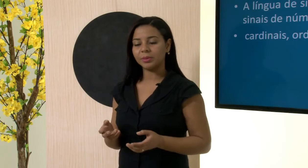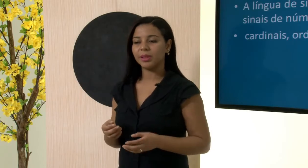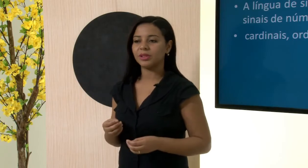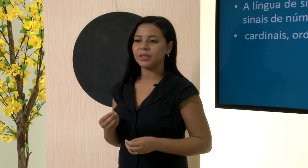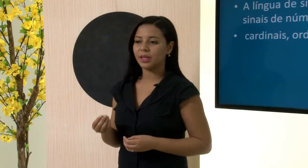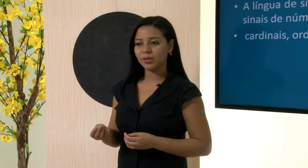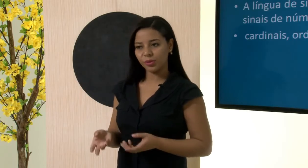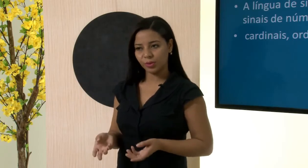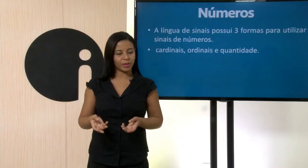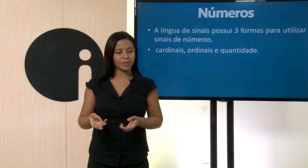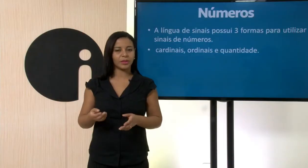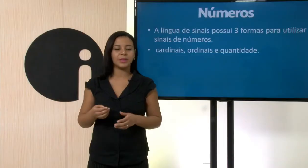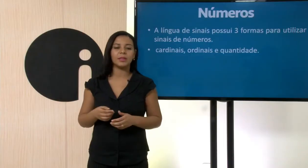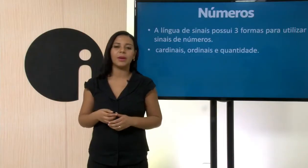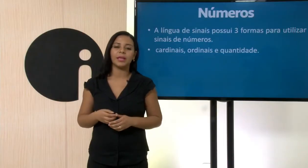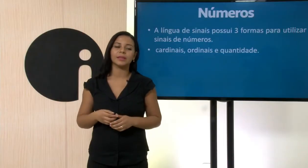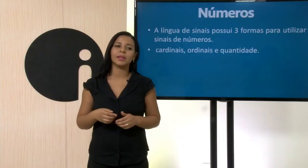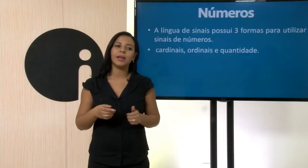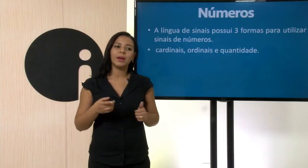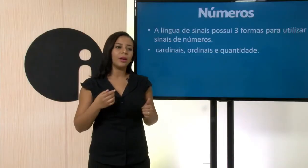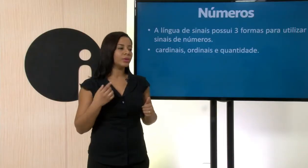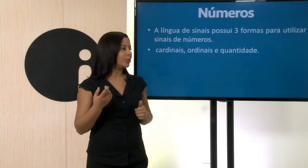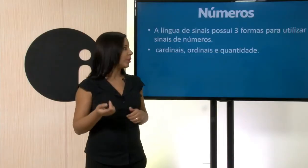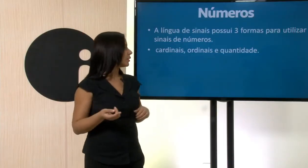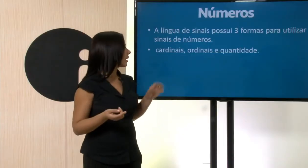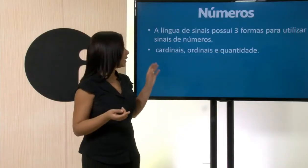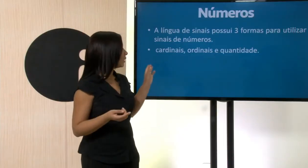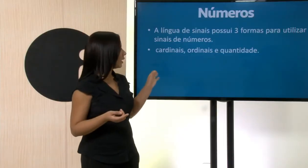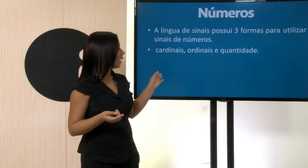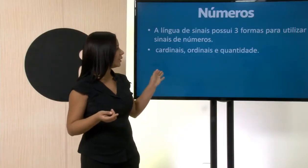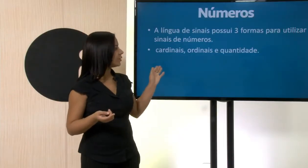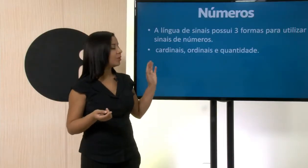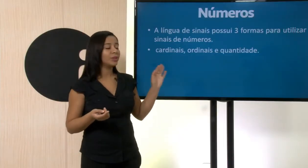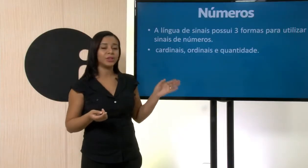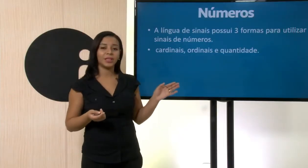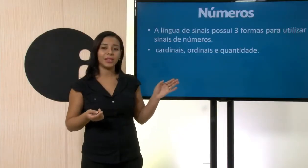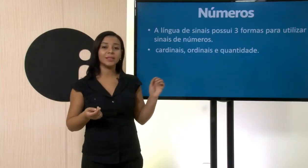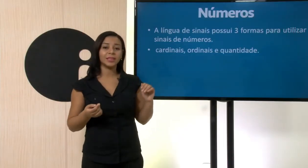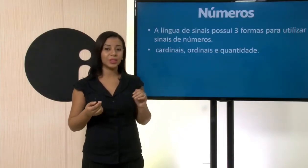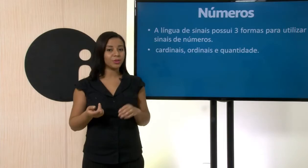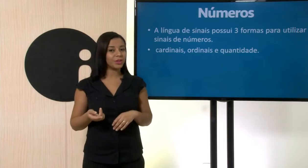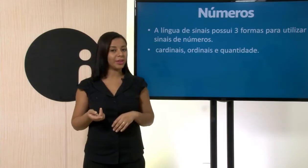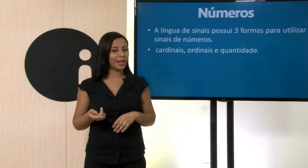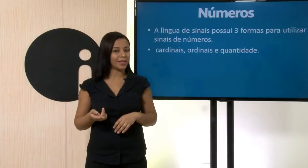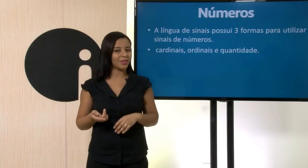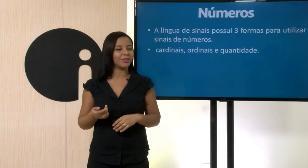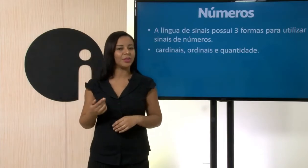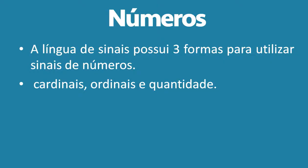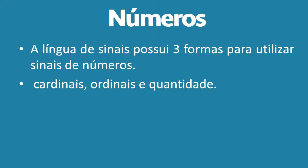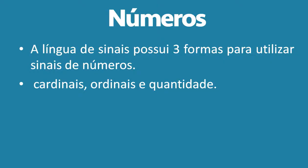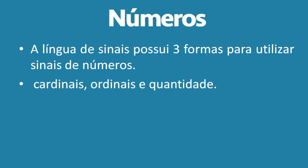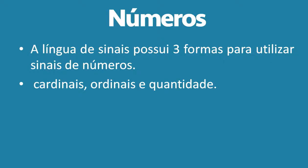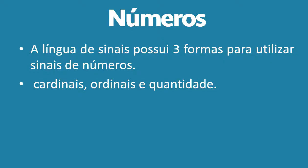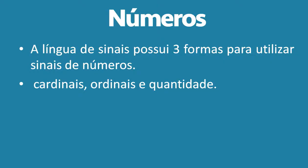para dizer os números, que são elas: os números cardinais, ordinais e de quantidade. Vamos conhecê-los?